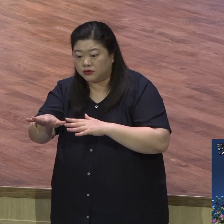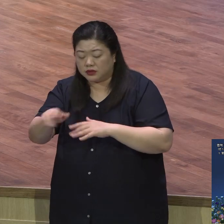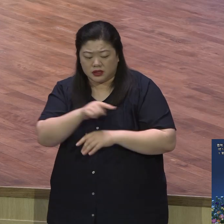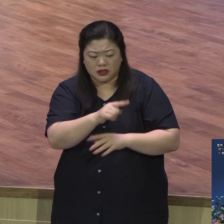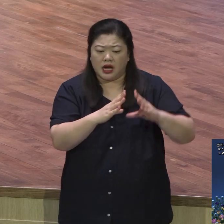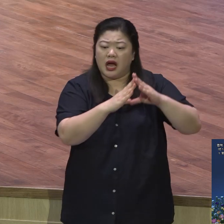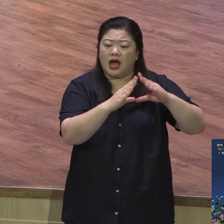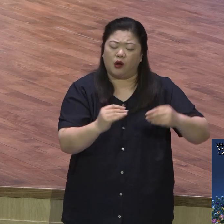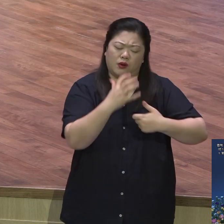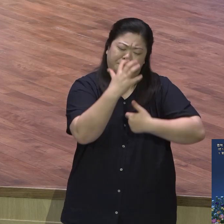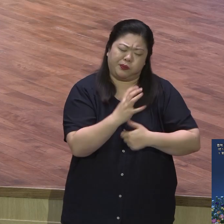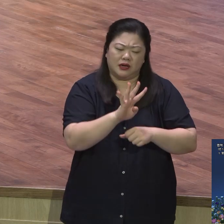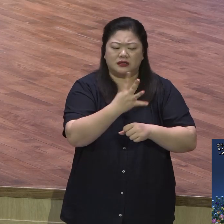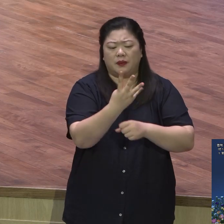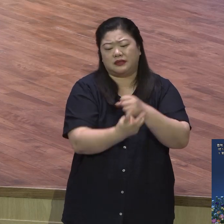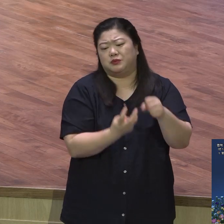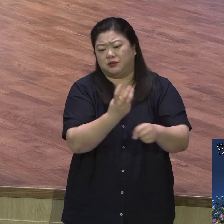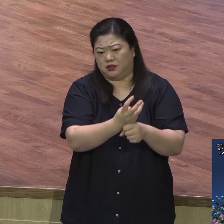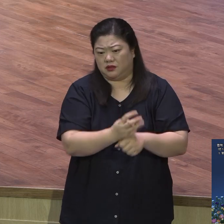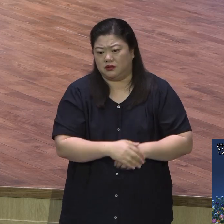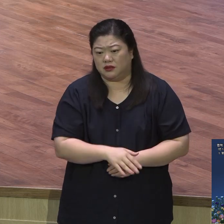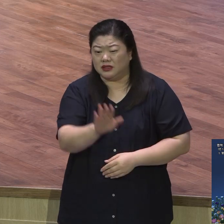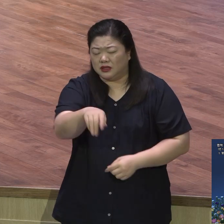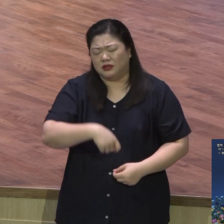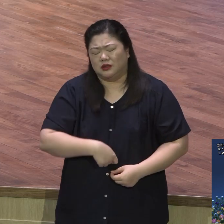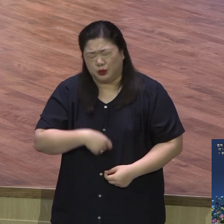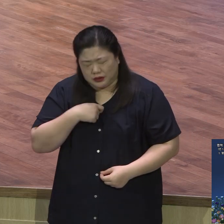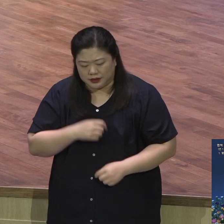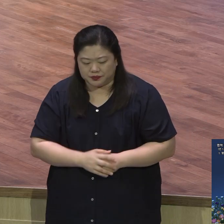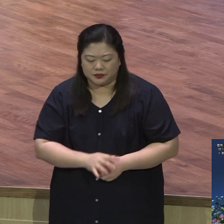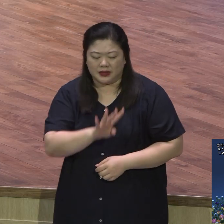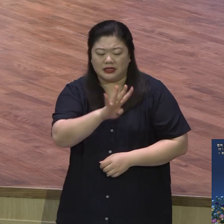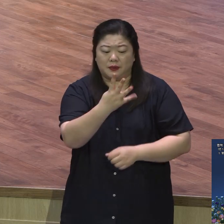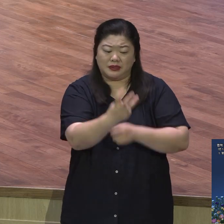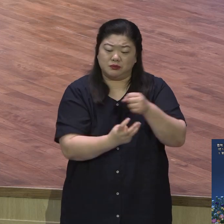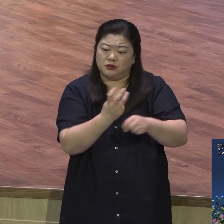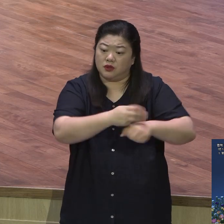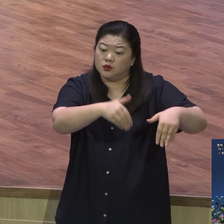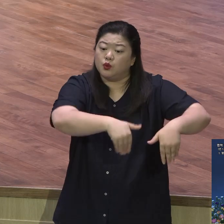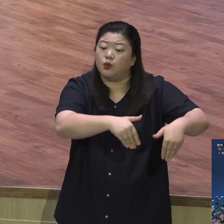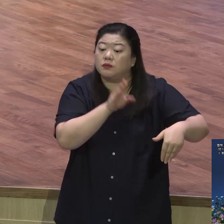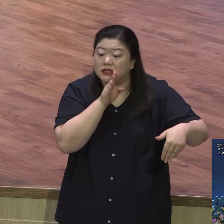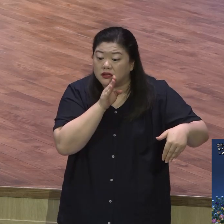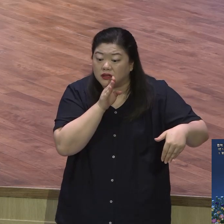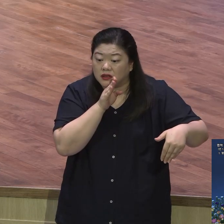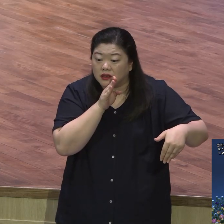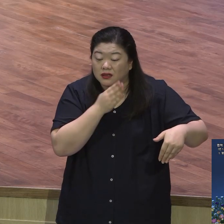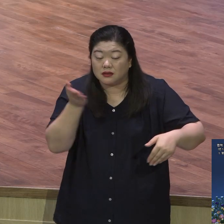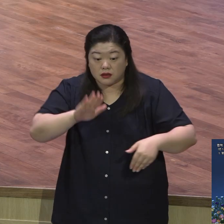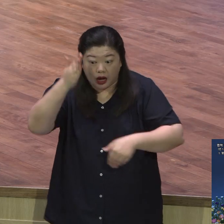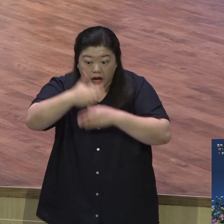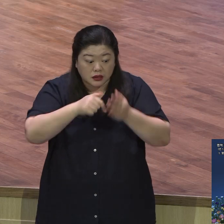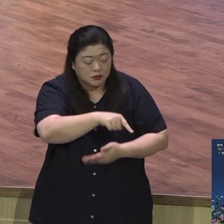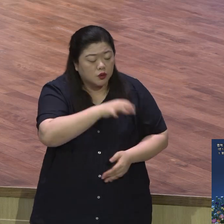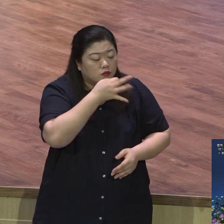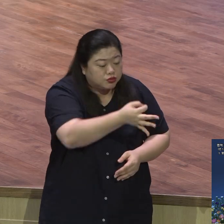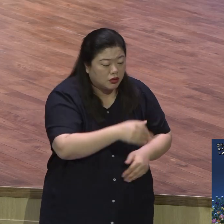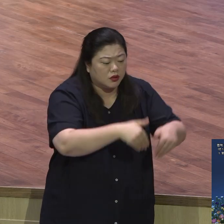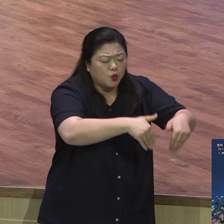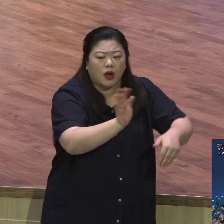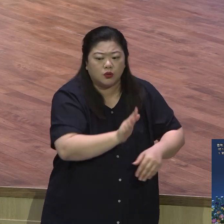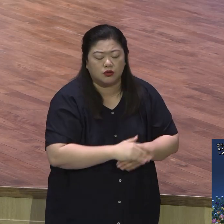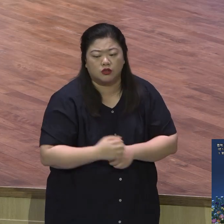노예생을 했는데 사실 노예생을 하고 나오는데 성경은 뭐라고 말하냐. 하나님은 군대라 그러죠. 군대라. 군대